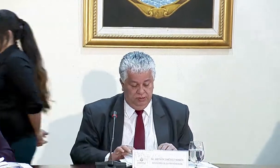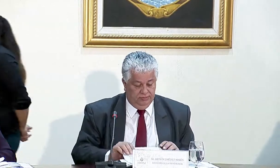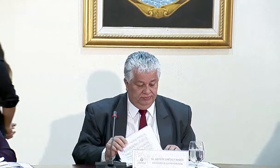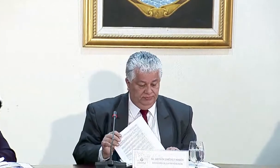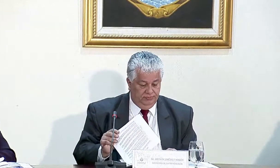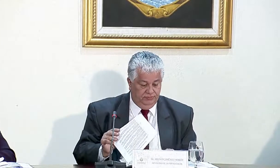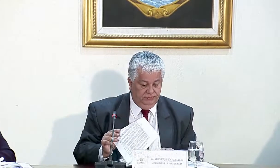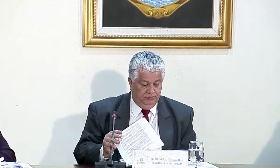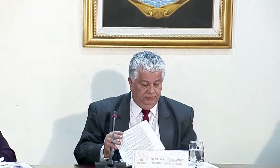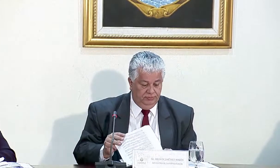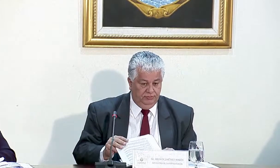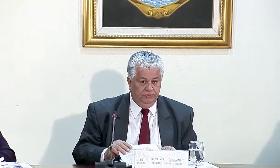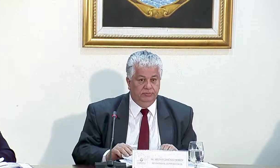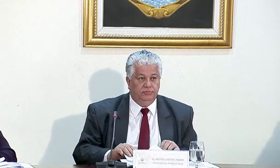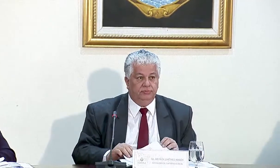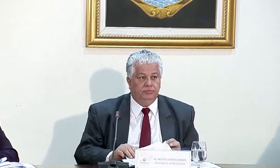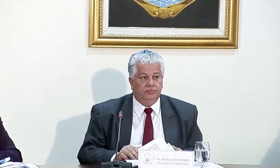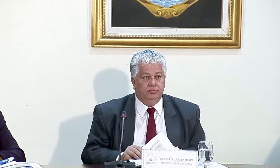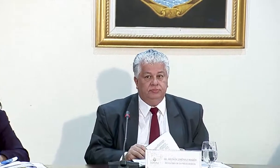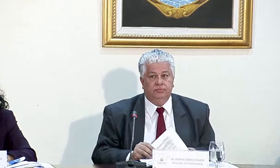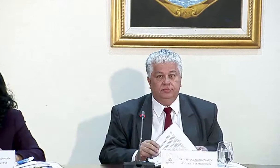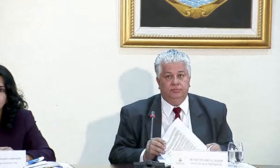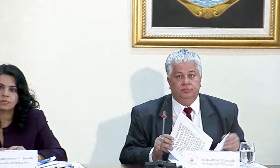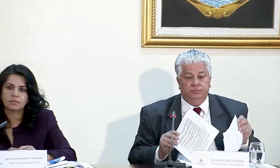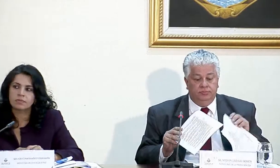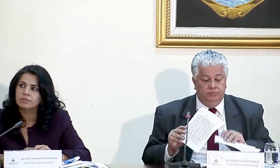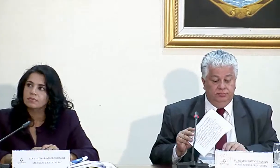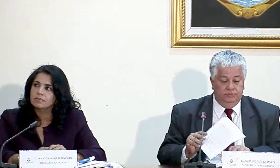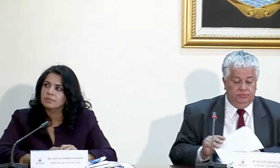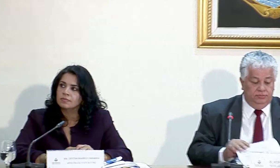señor viceministro pronto tienen que retirarse.